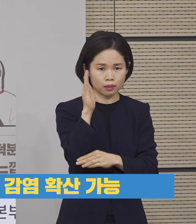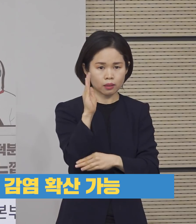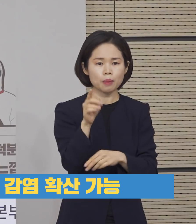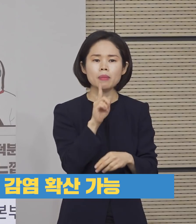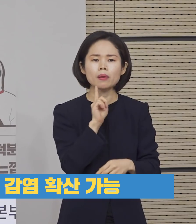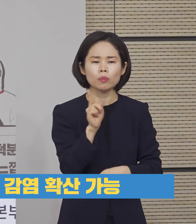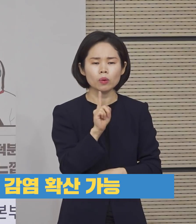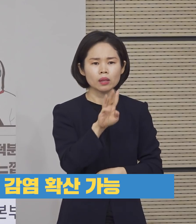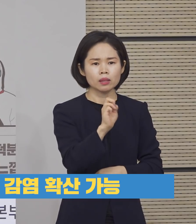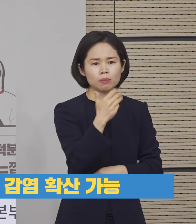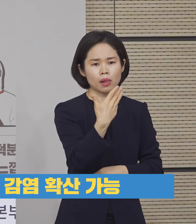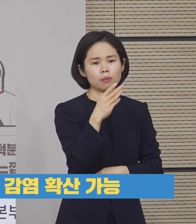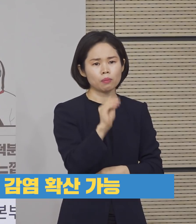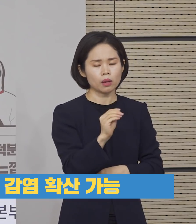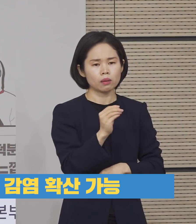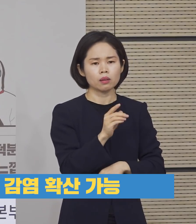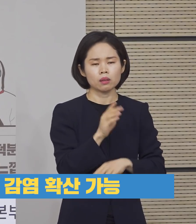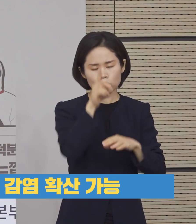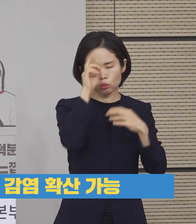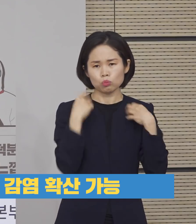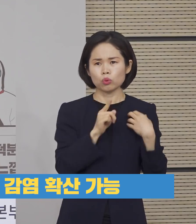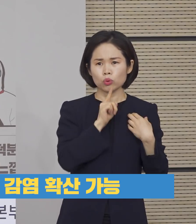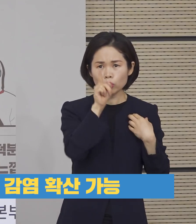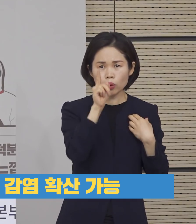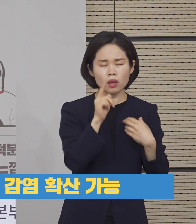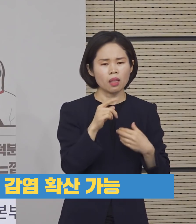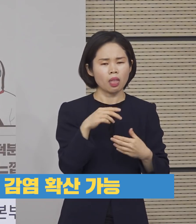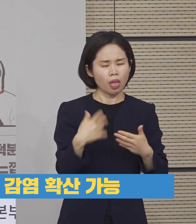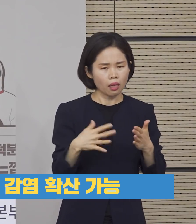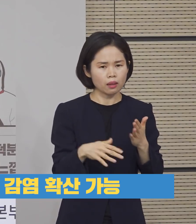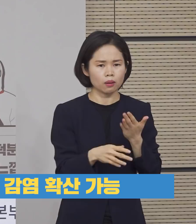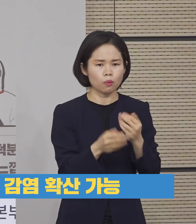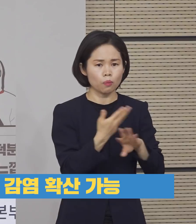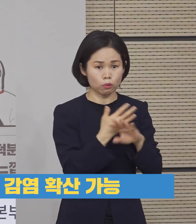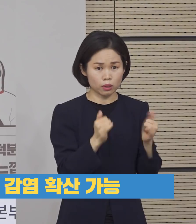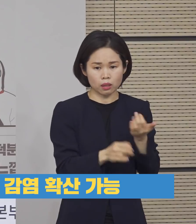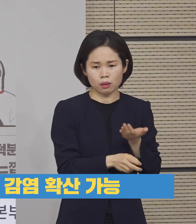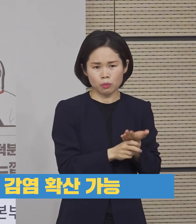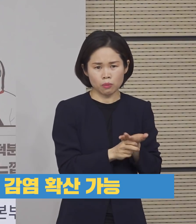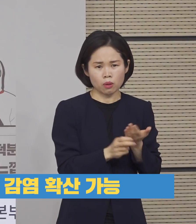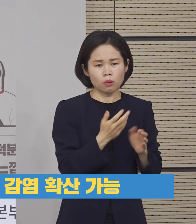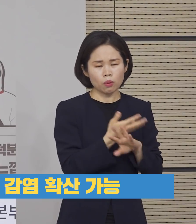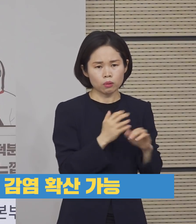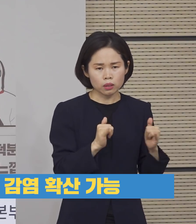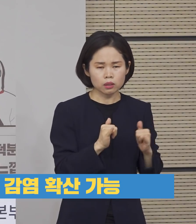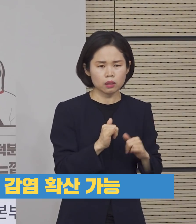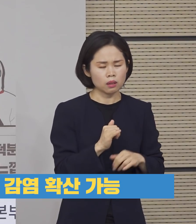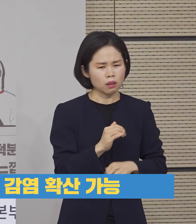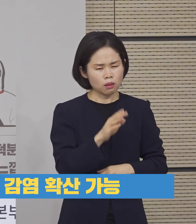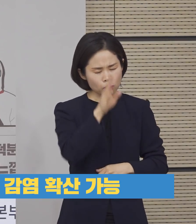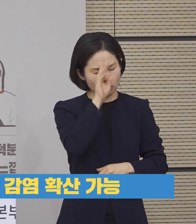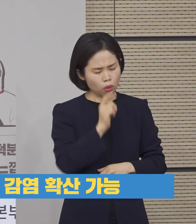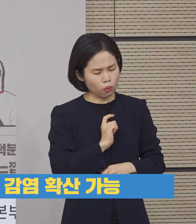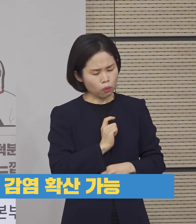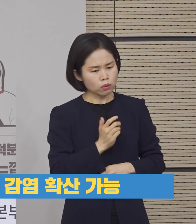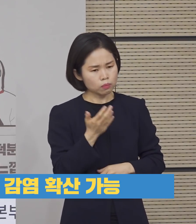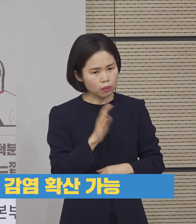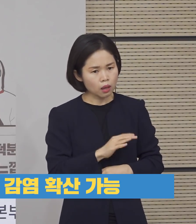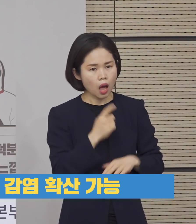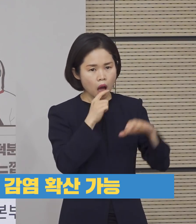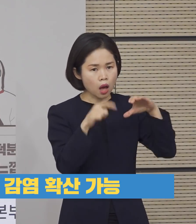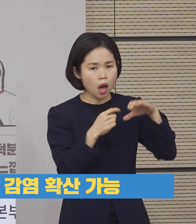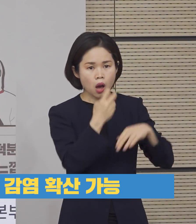정세균 국무총리께서는 38만 명의 미등록 외국인이 불안한 신분으로 인해서 의심 증상이